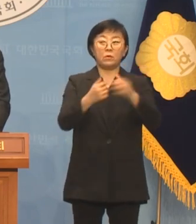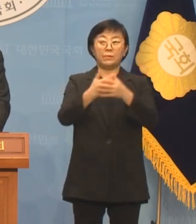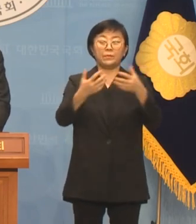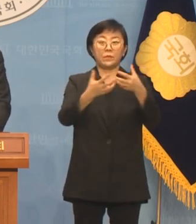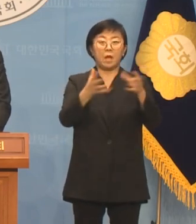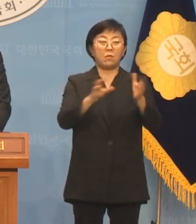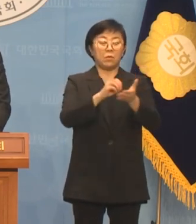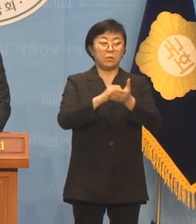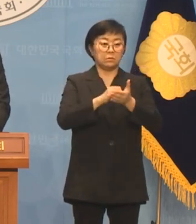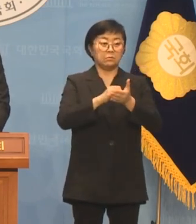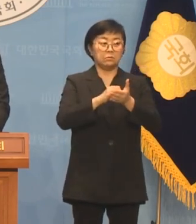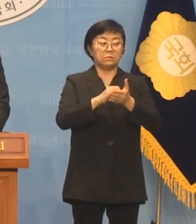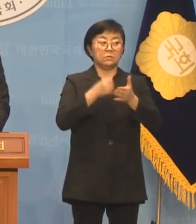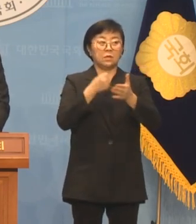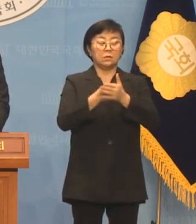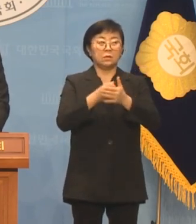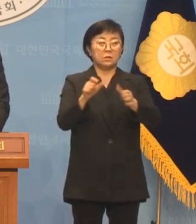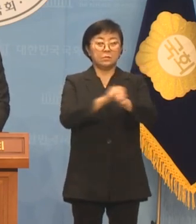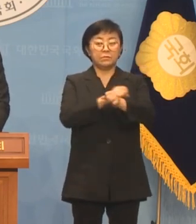정한